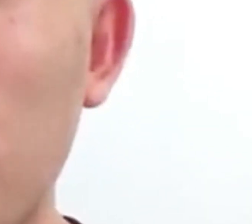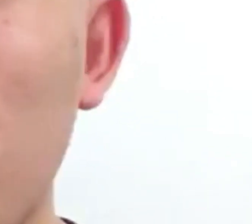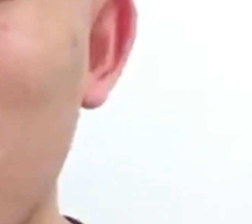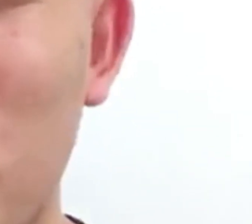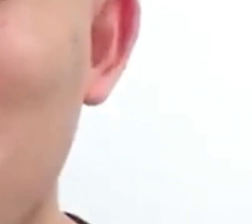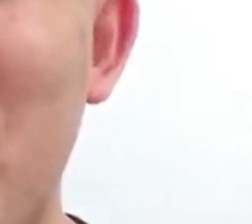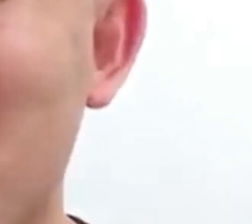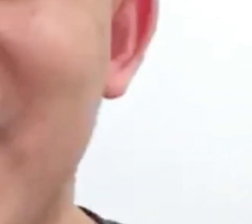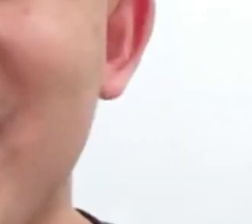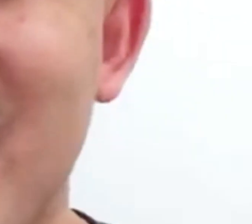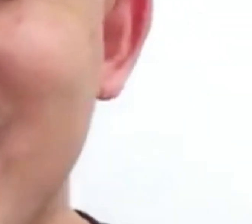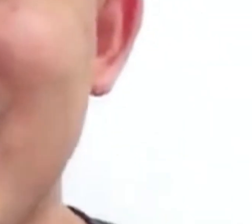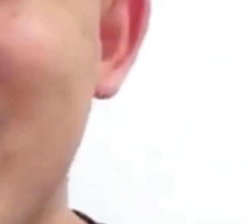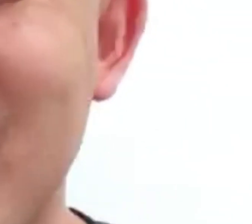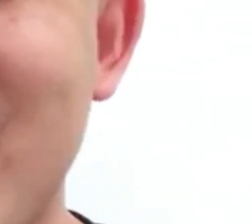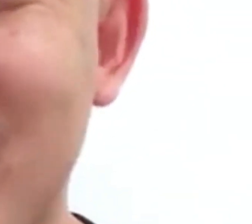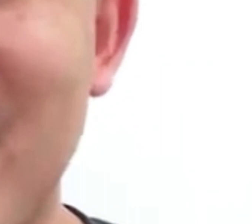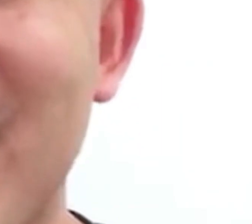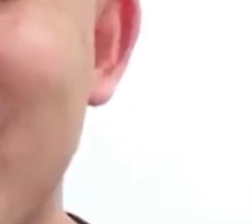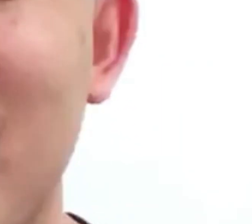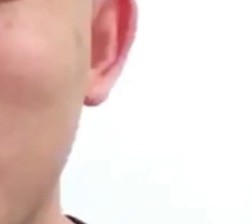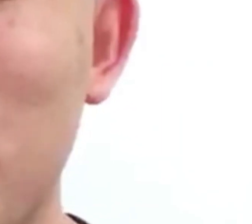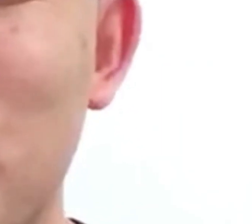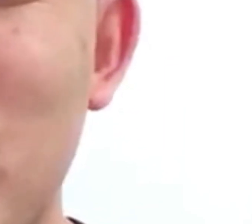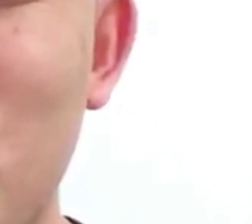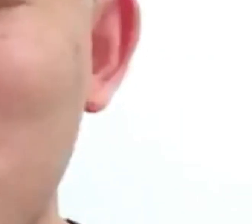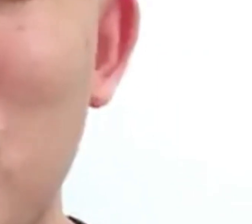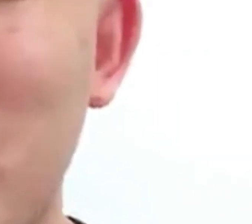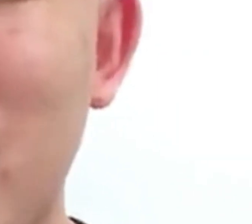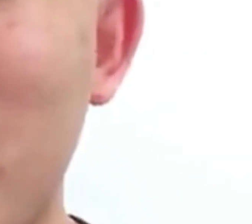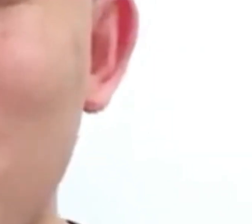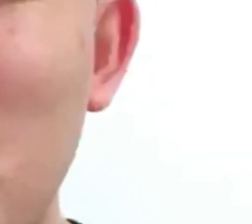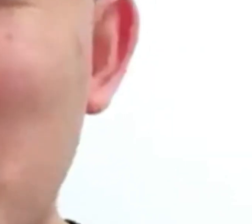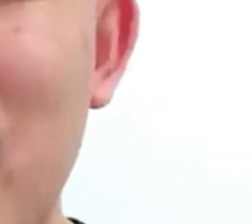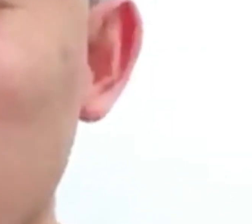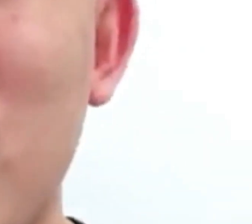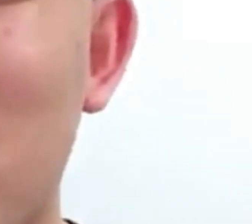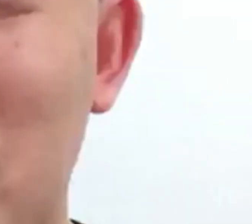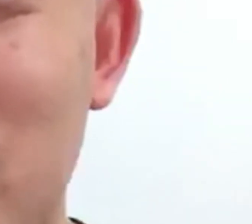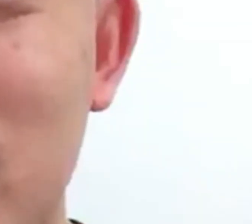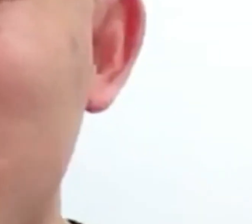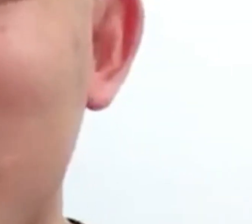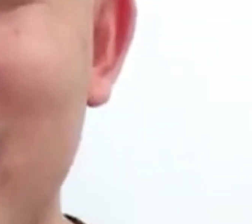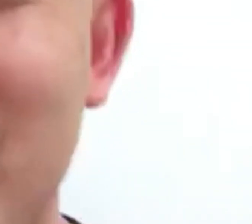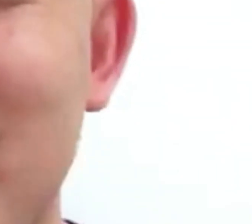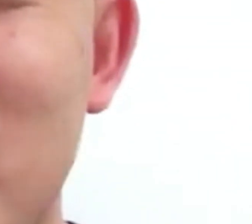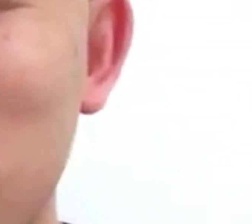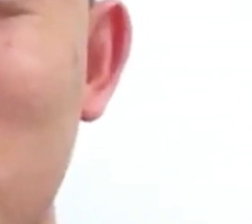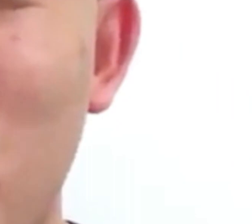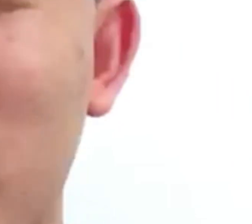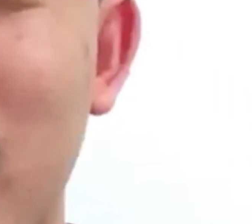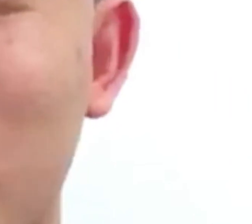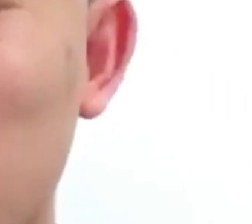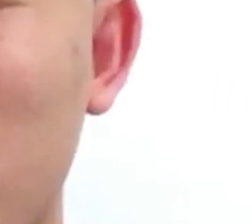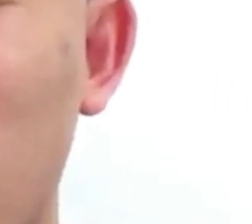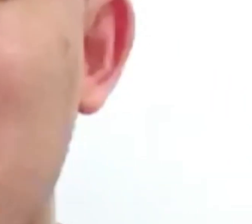rindu untuk melayani adik-adik CG Kids sekarang. Dan juga seperti yang kita tahu, Tuhan Yesus sangat mengasihi anak-anak.